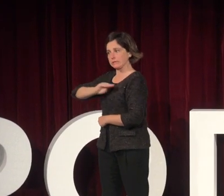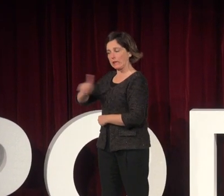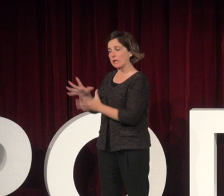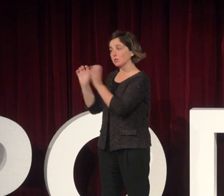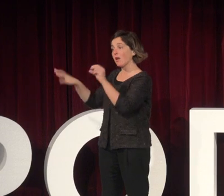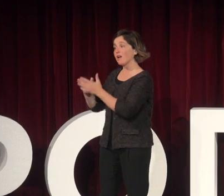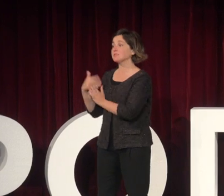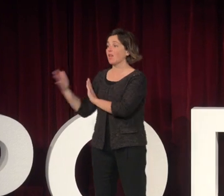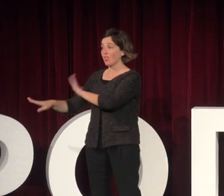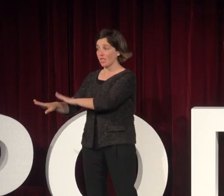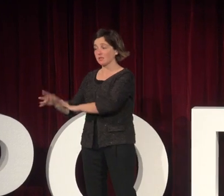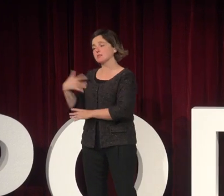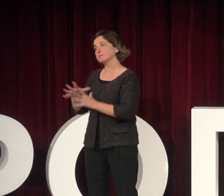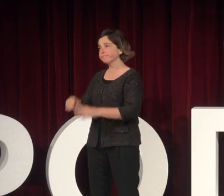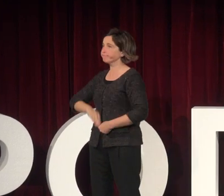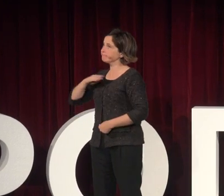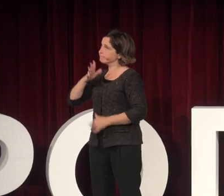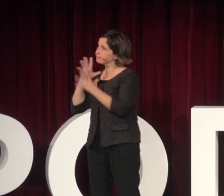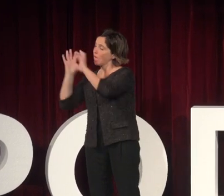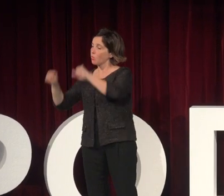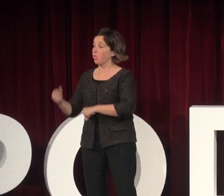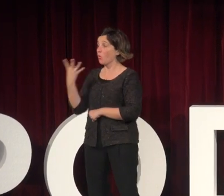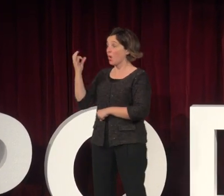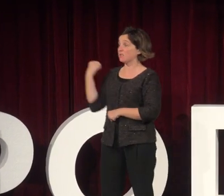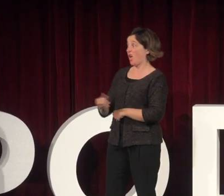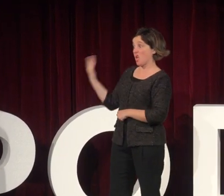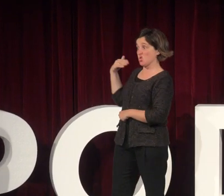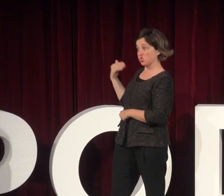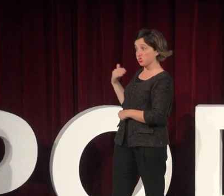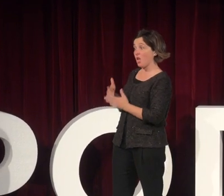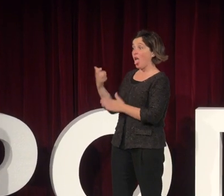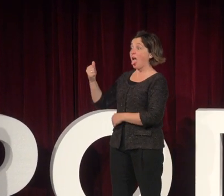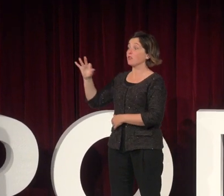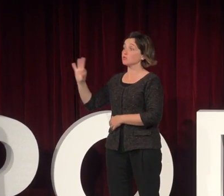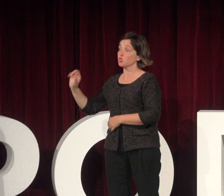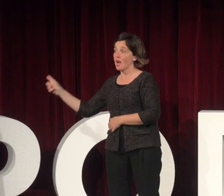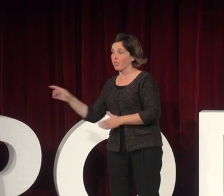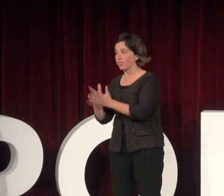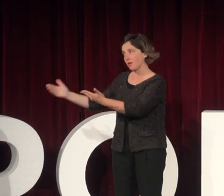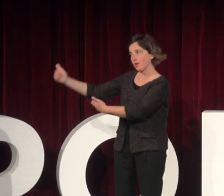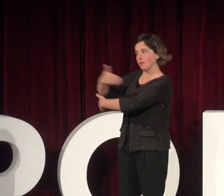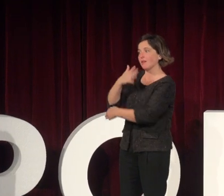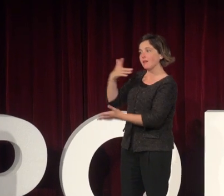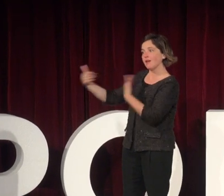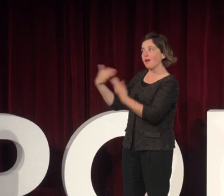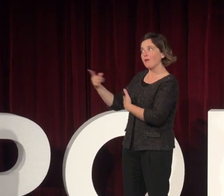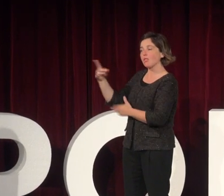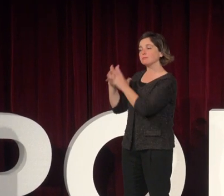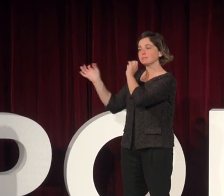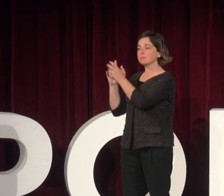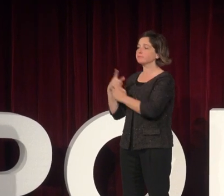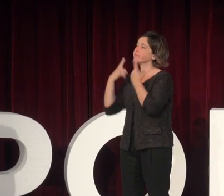incluso la derecha demostró su capacidad para pactar. Adolfo Suárez, cuando recibió a Tarradellas y reconoció